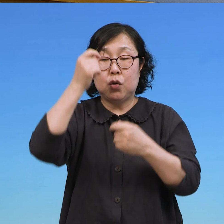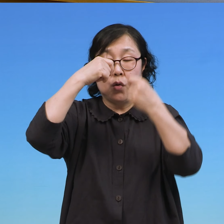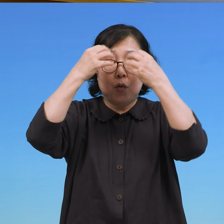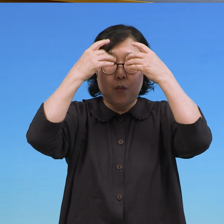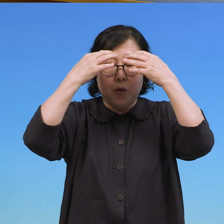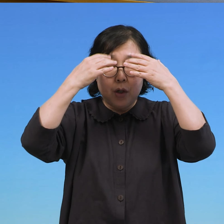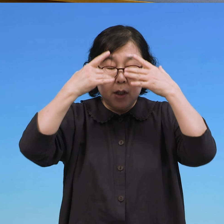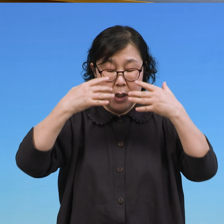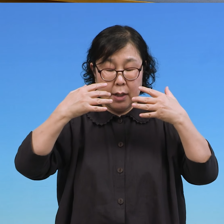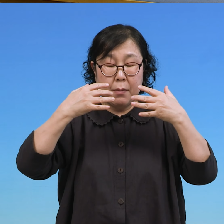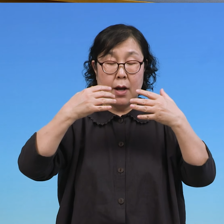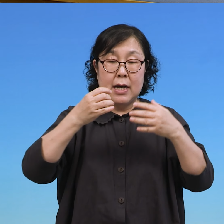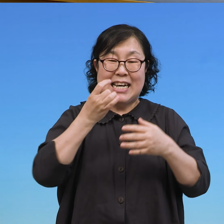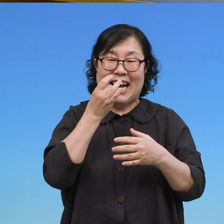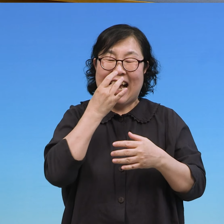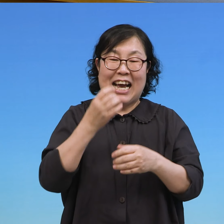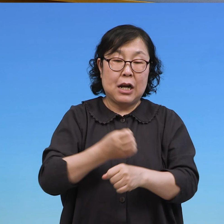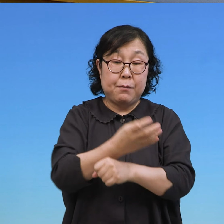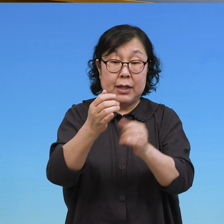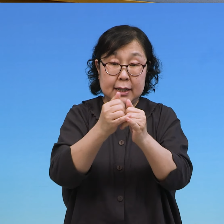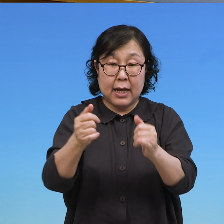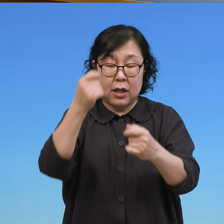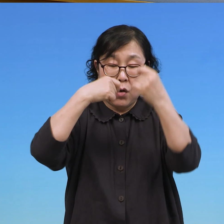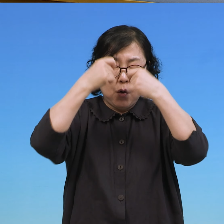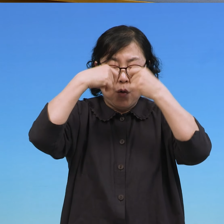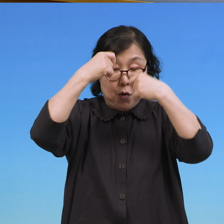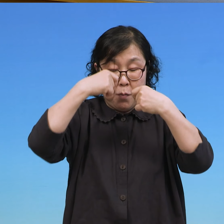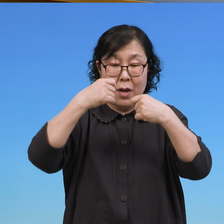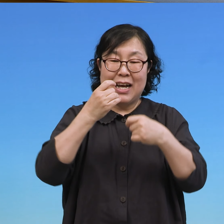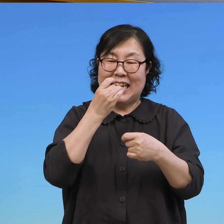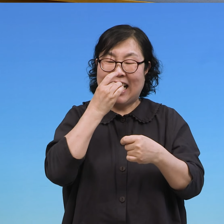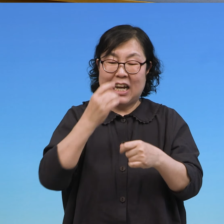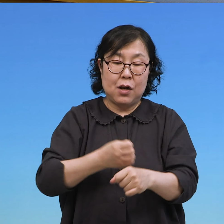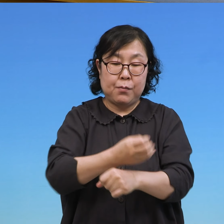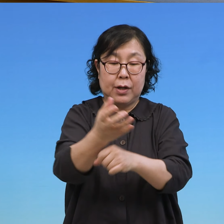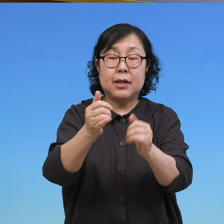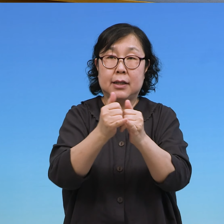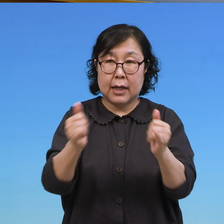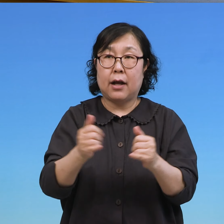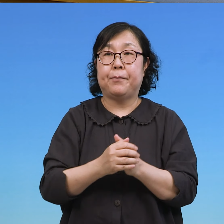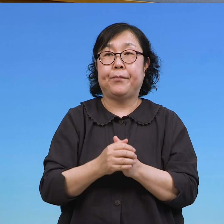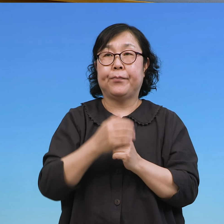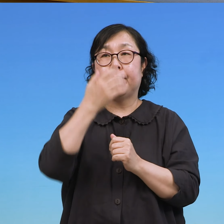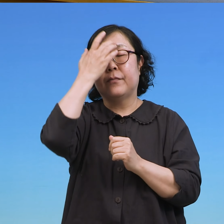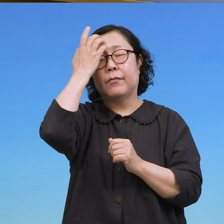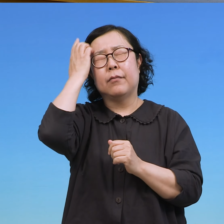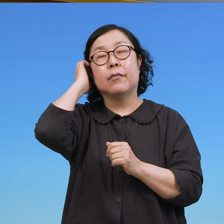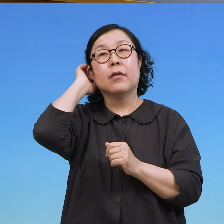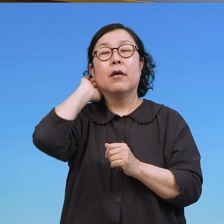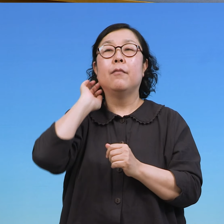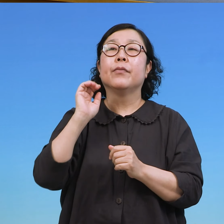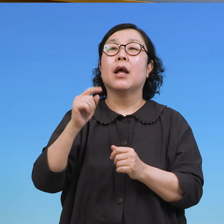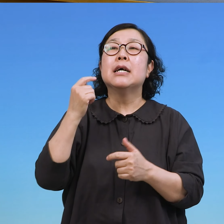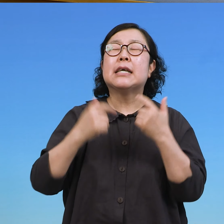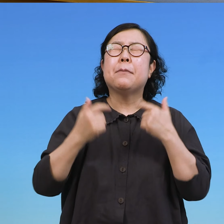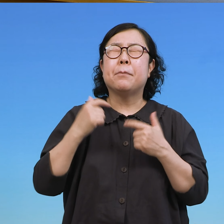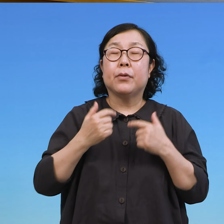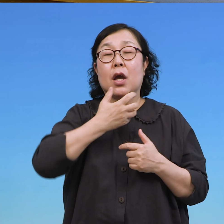눈물을 흘리며 씨를 뿌리는 자는, 또 6절, 울며 씨를 뿌리러 나가는 자는. 지금 전반부에서